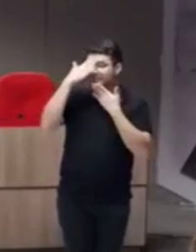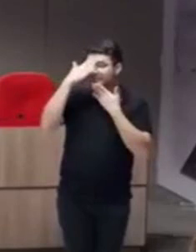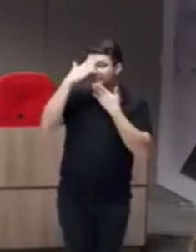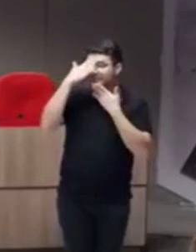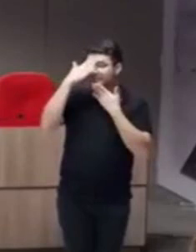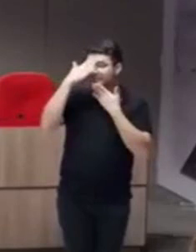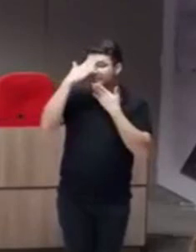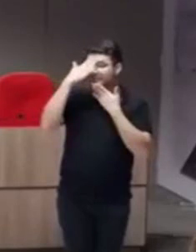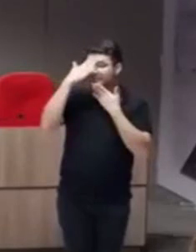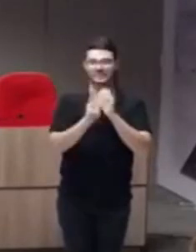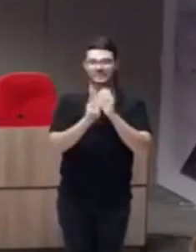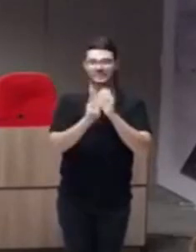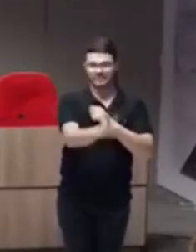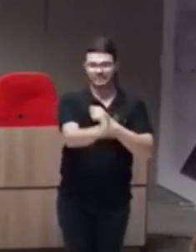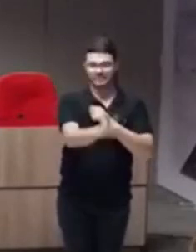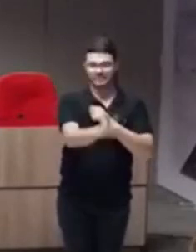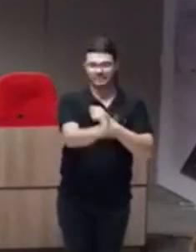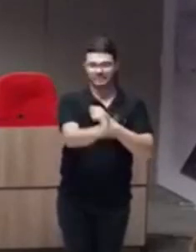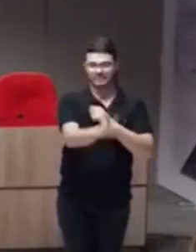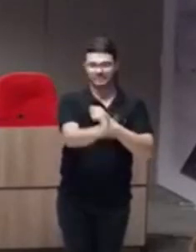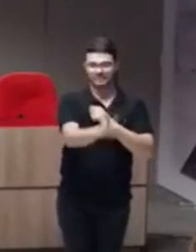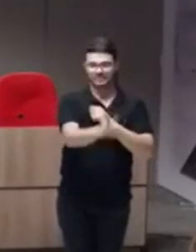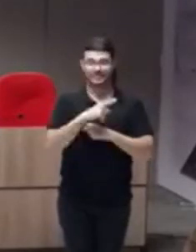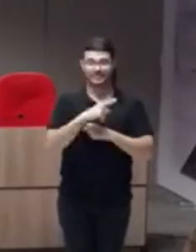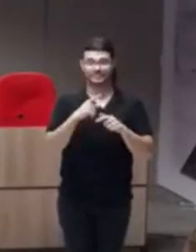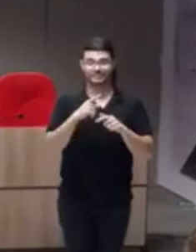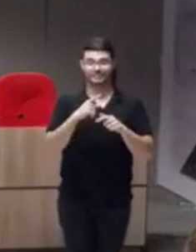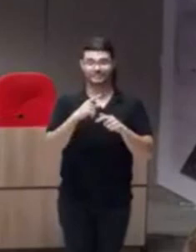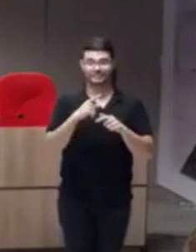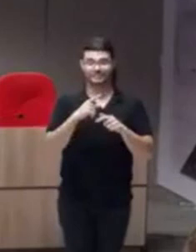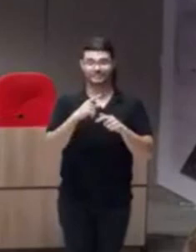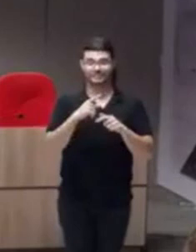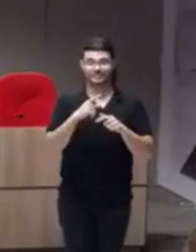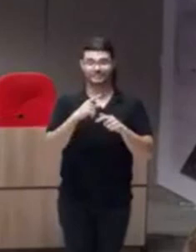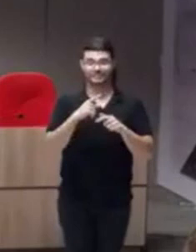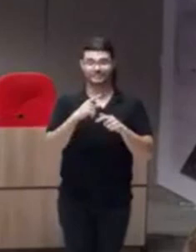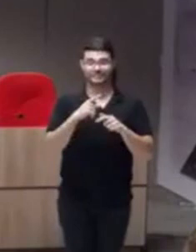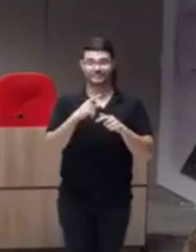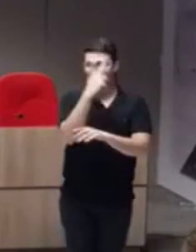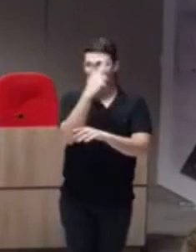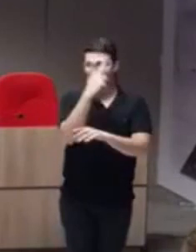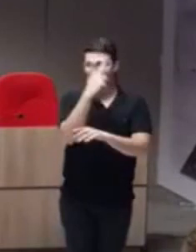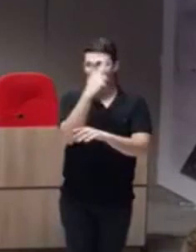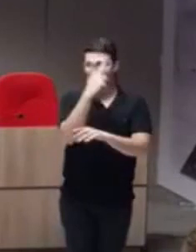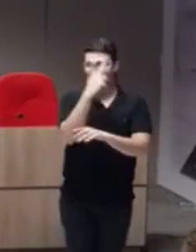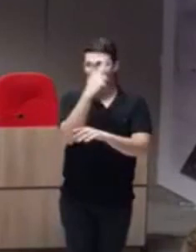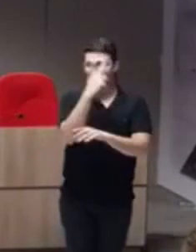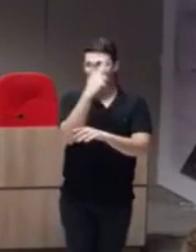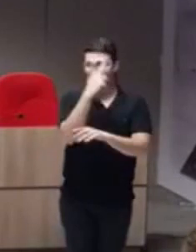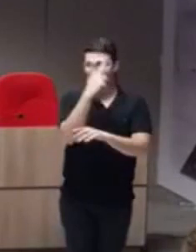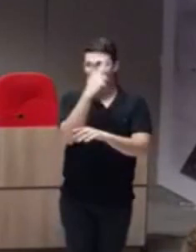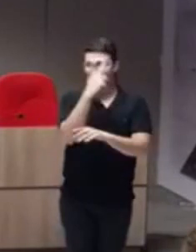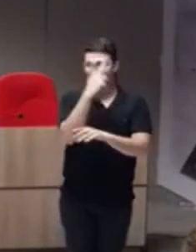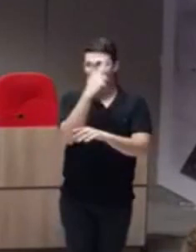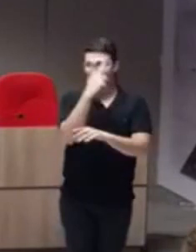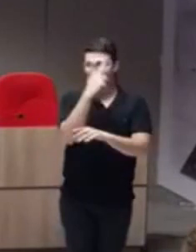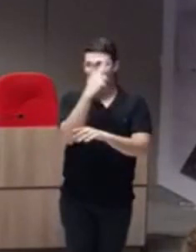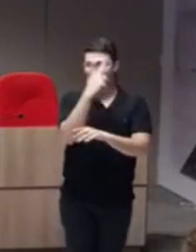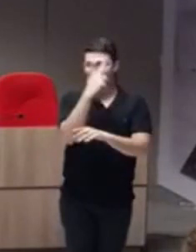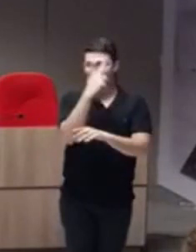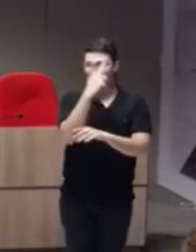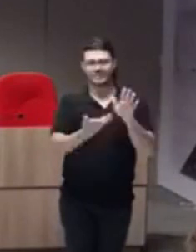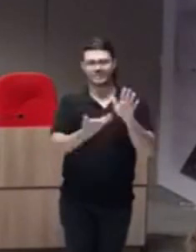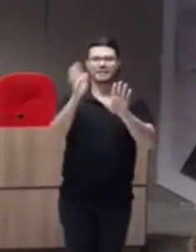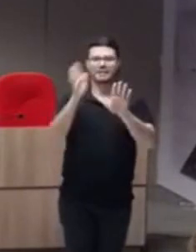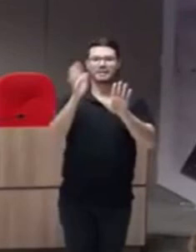porque toda vez que a gente tem esse tipo de produto, é porque muita gente, o Lúcio falou de 500 pessoas, depois aumenta um pouquinho mais, porque tem os